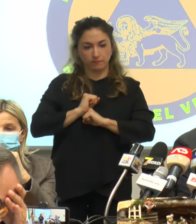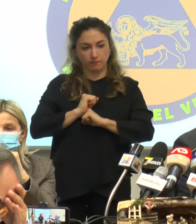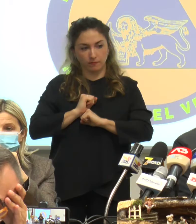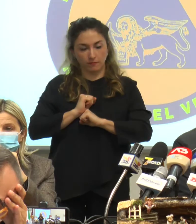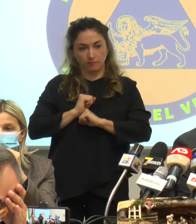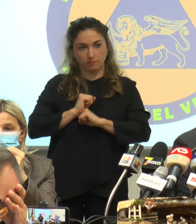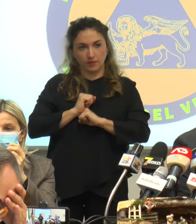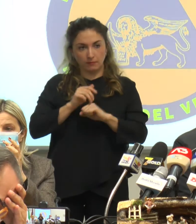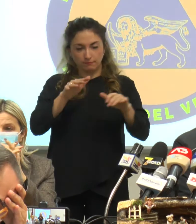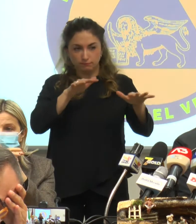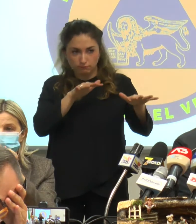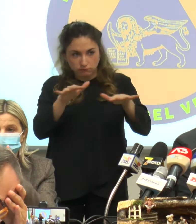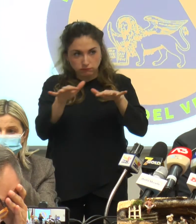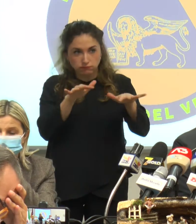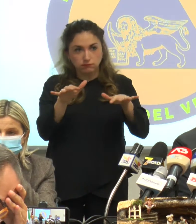uno schema